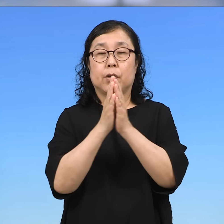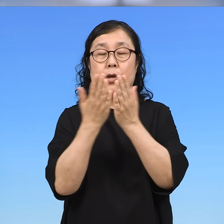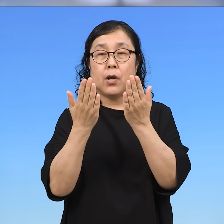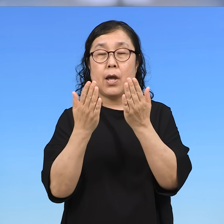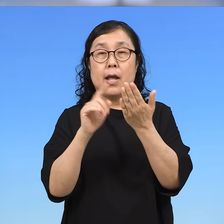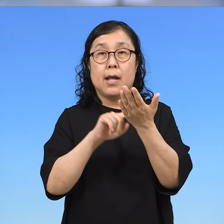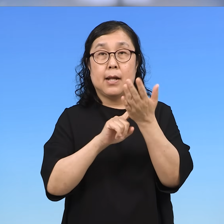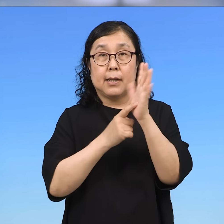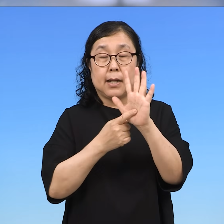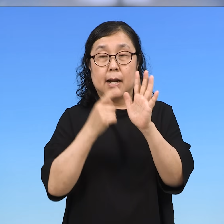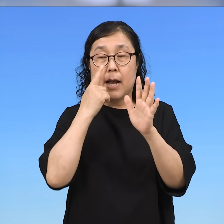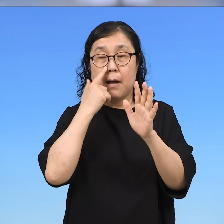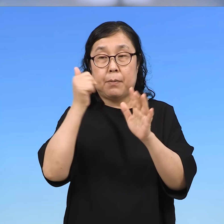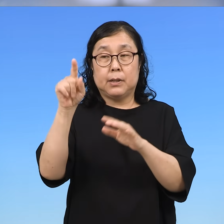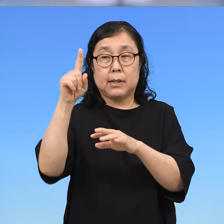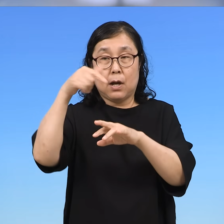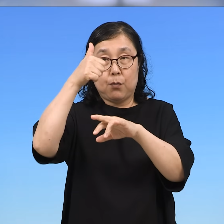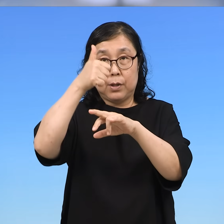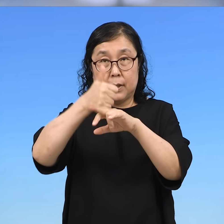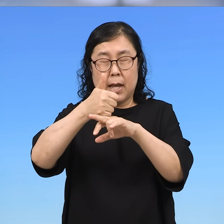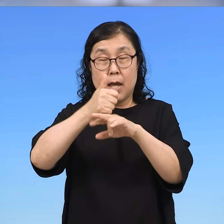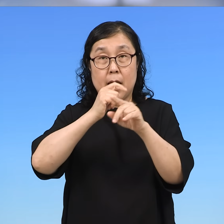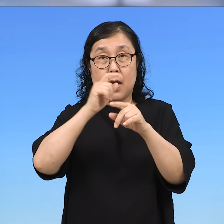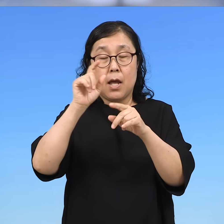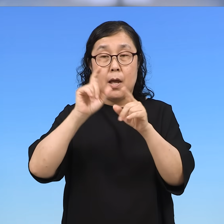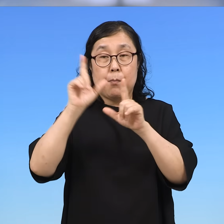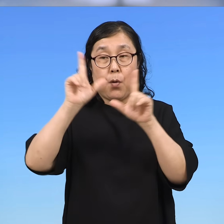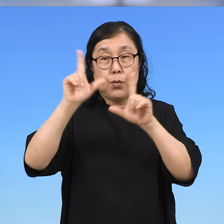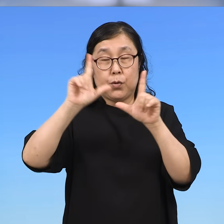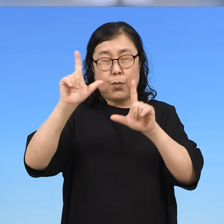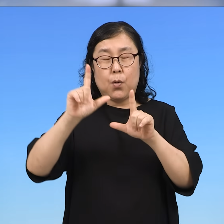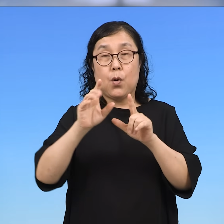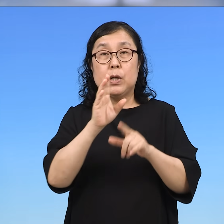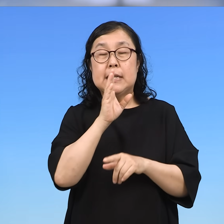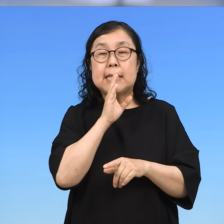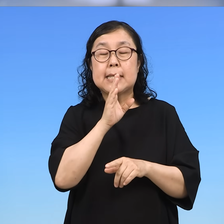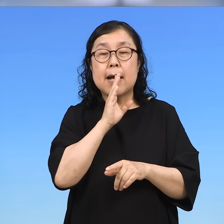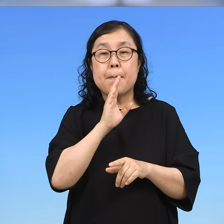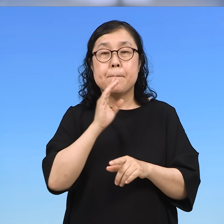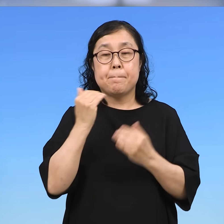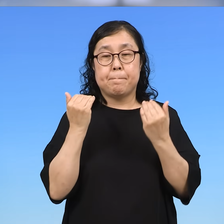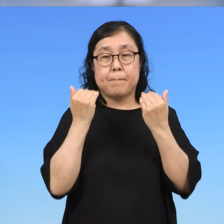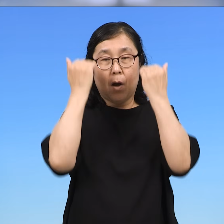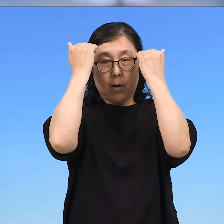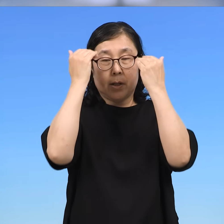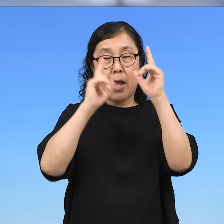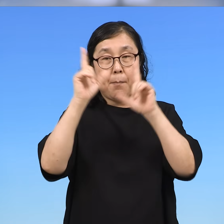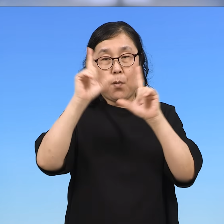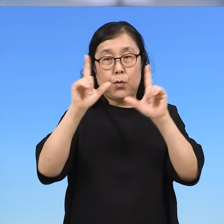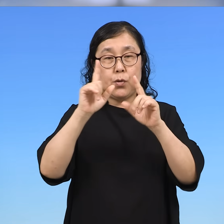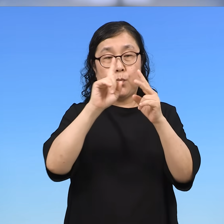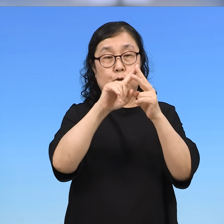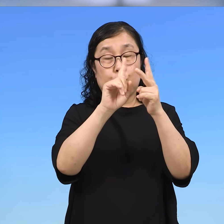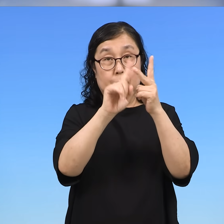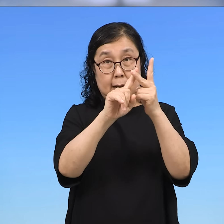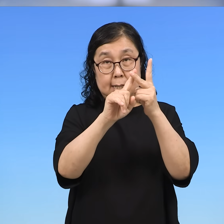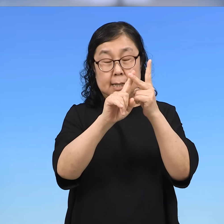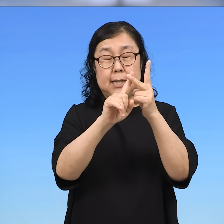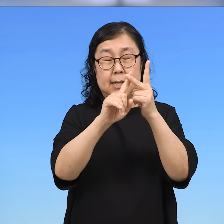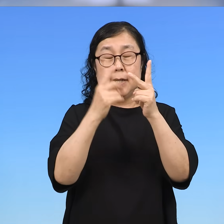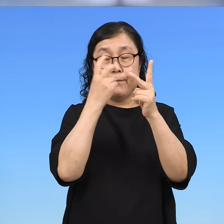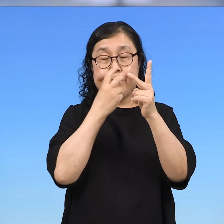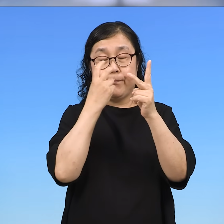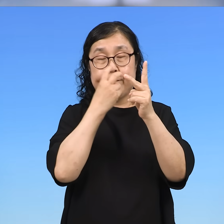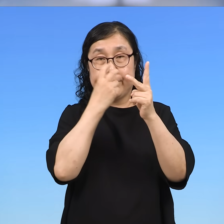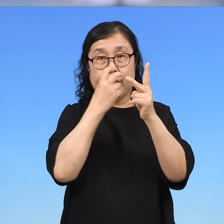저는 오늘 본문에 나오는 이 아버지 다윗의 모습을 가지고 이 진정한 어른들의 모습 두 가지, 이걸